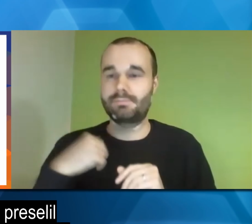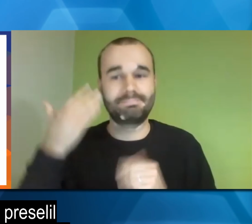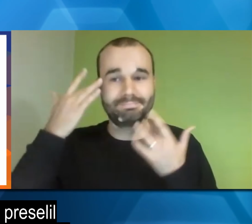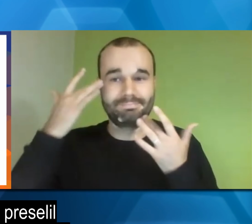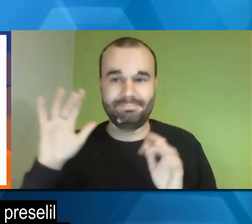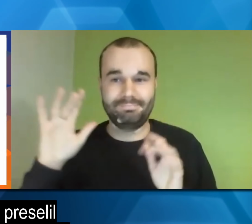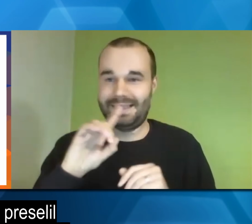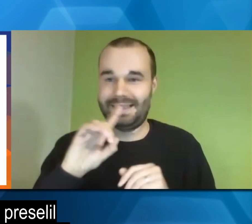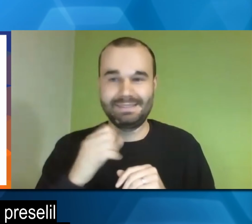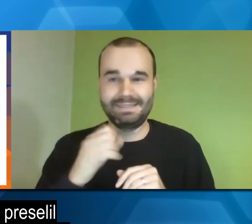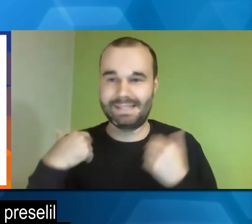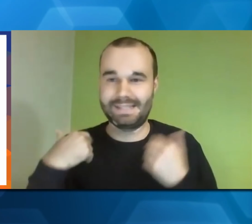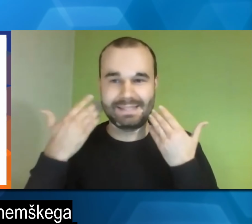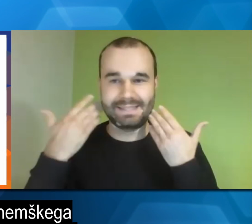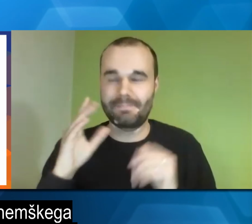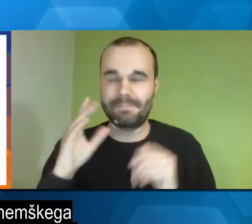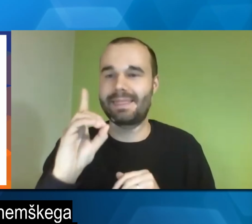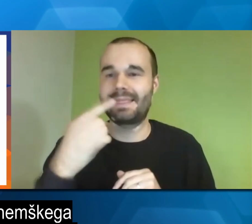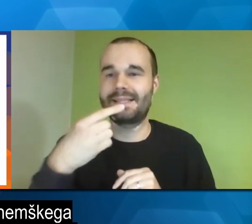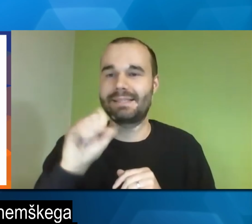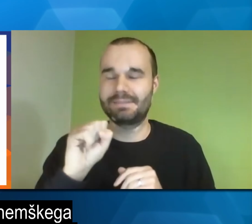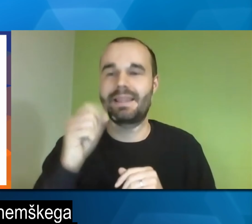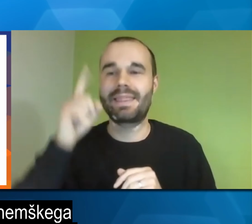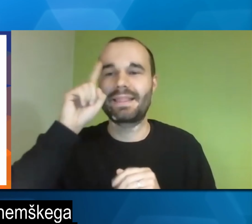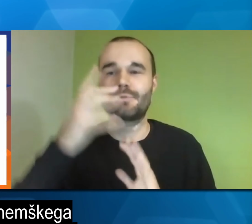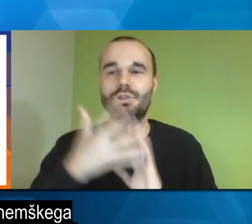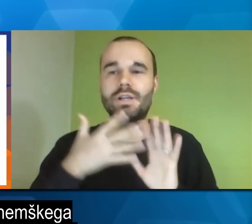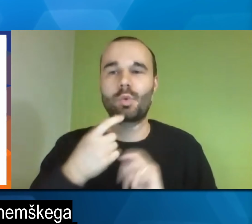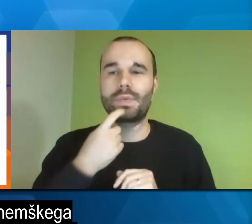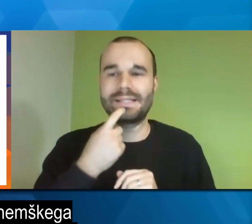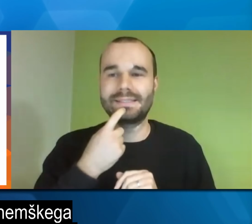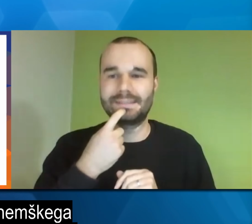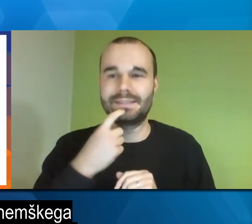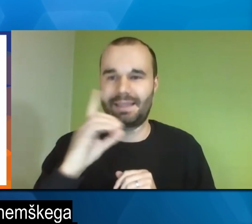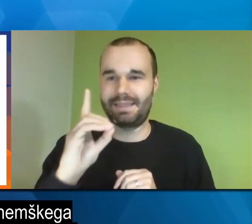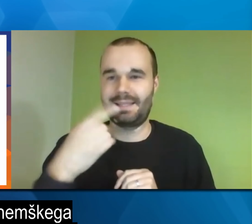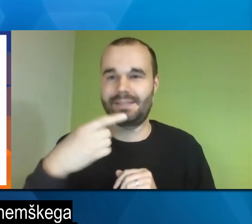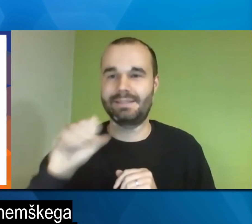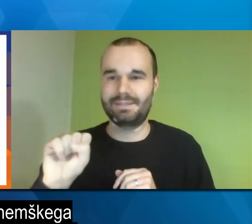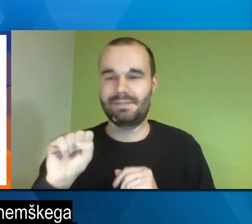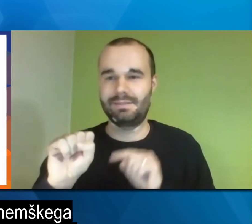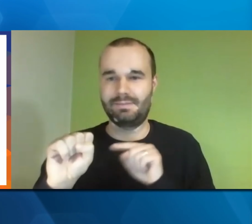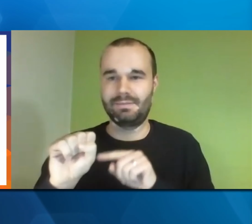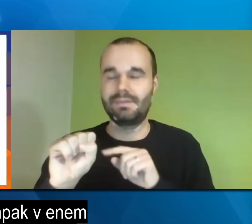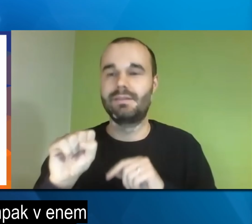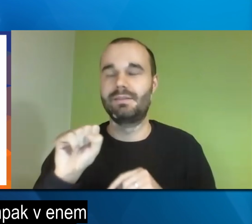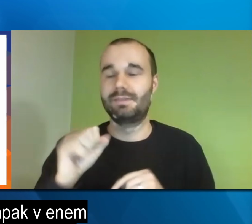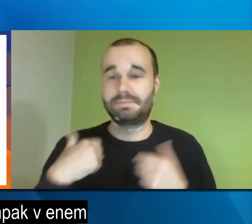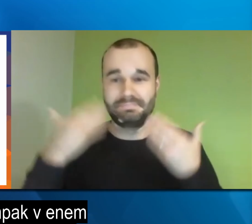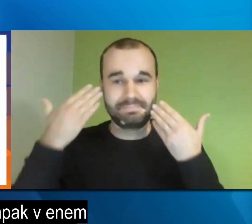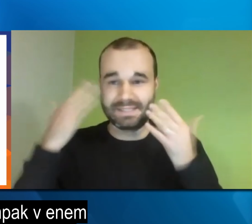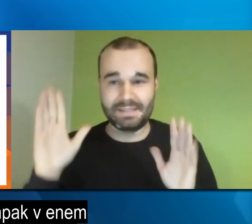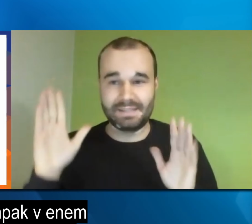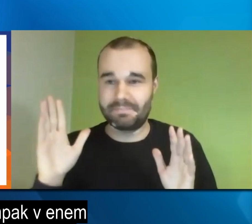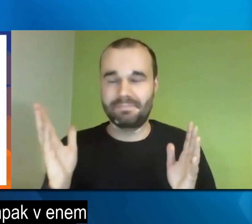Ko sem se preselil na začetku v Nemčijo, se pravi v München, nemškega znakovnega jezika, ima kratico DGS,